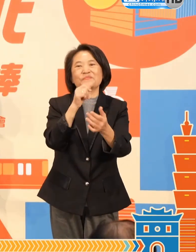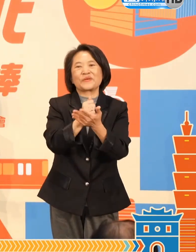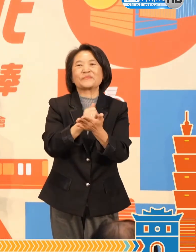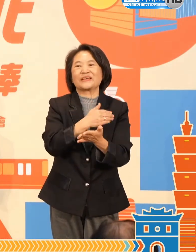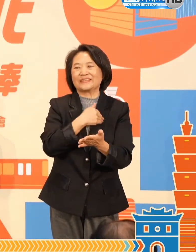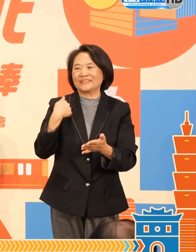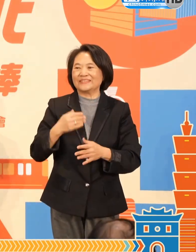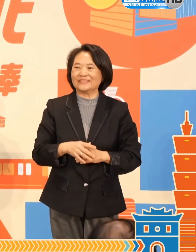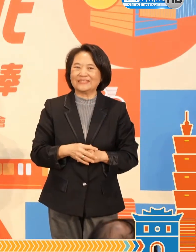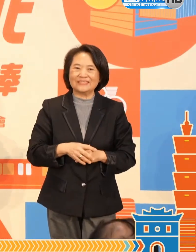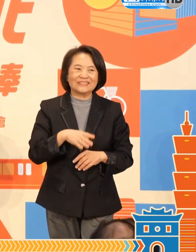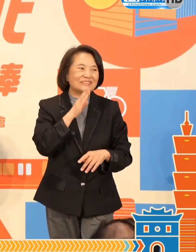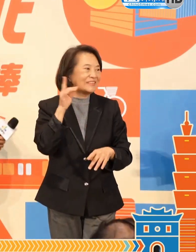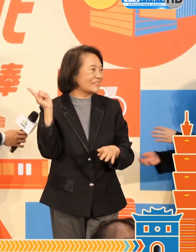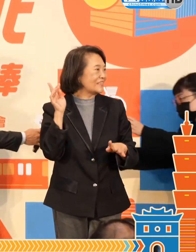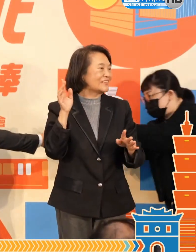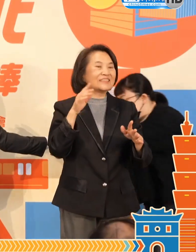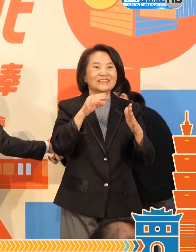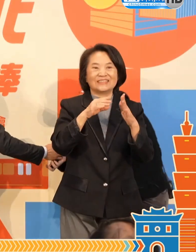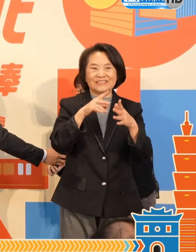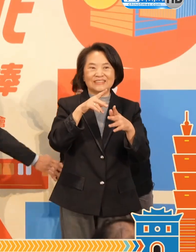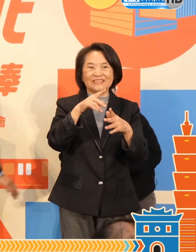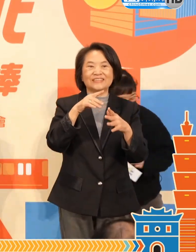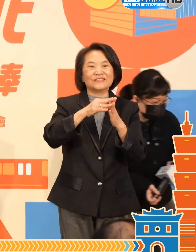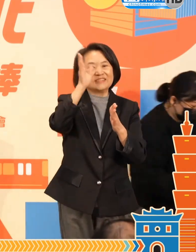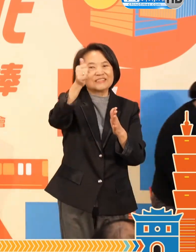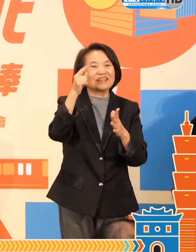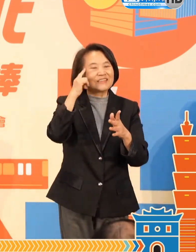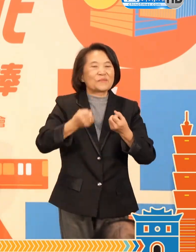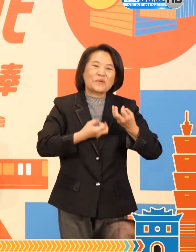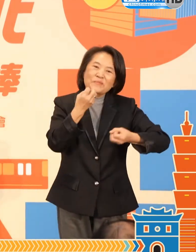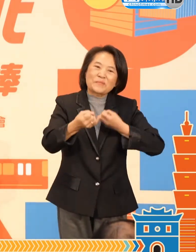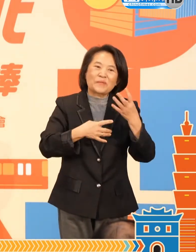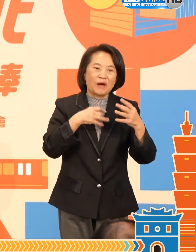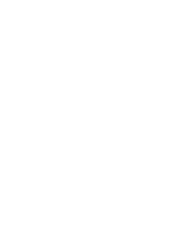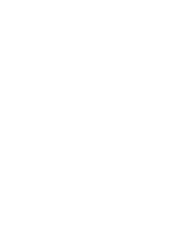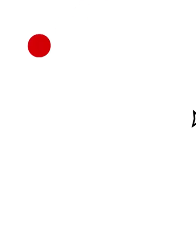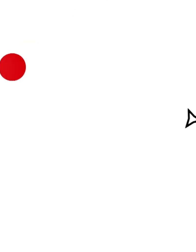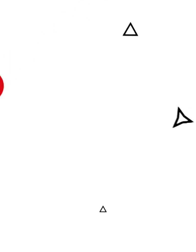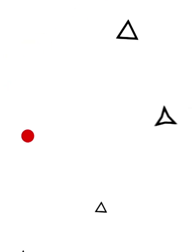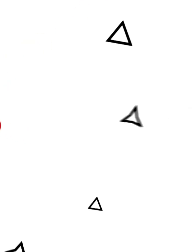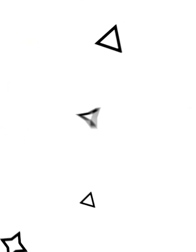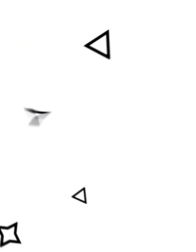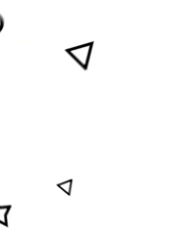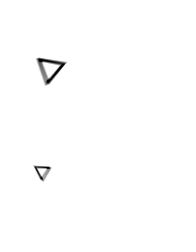非常谢谢宪科局长，这个博士后的论文应该是交了漂亮的成绩单。